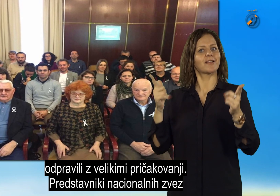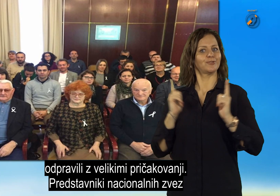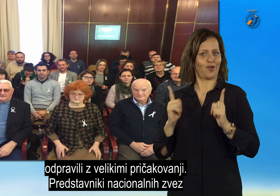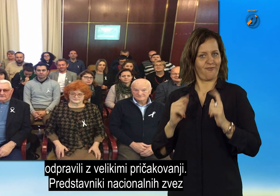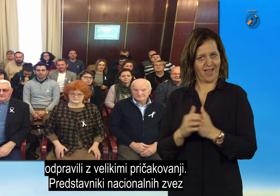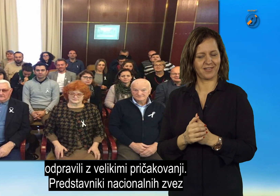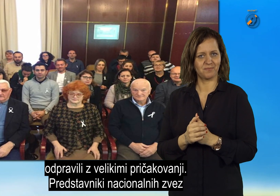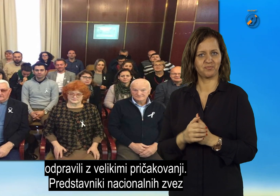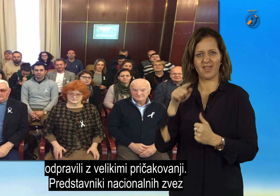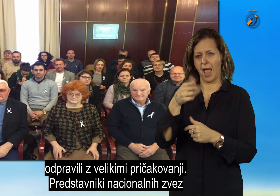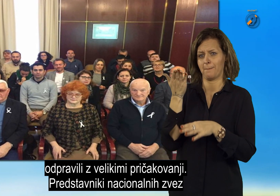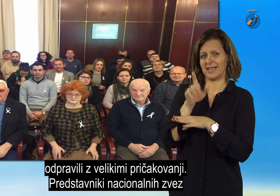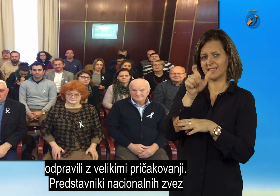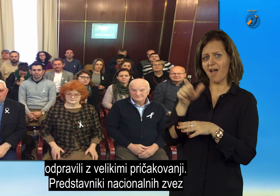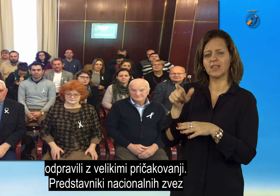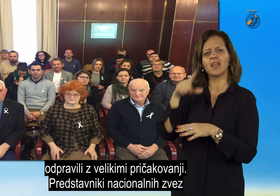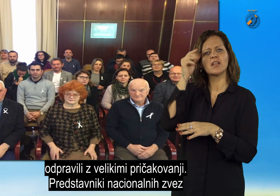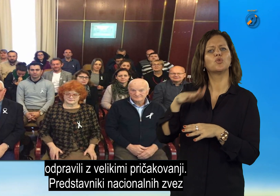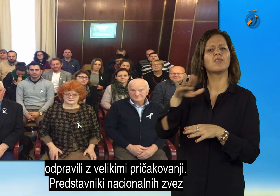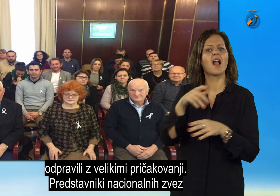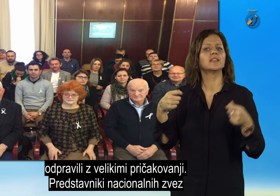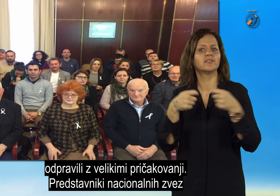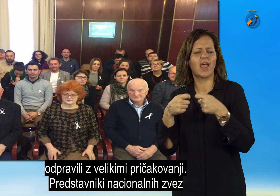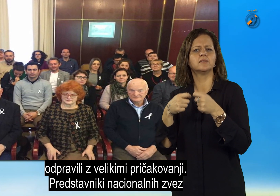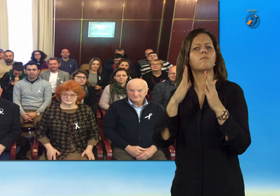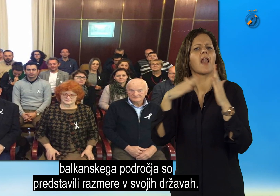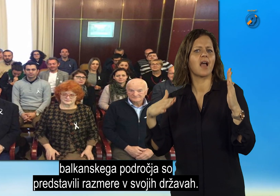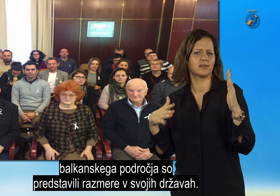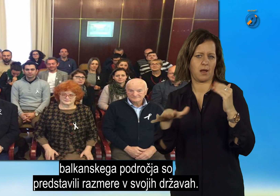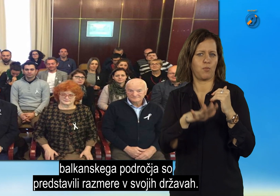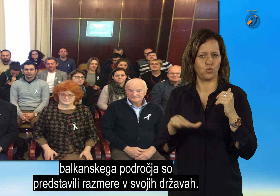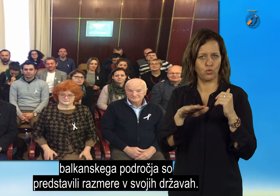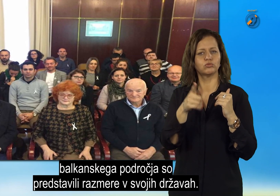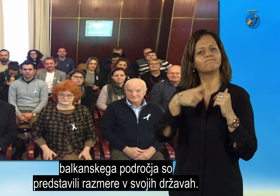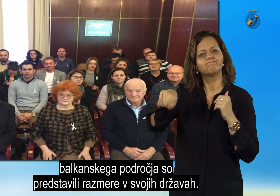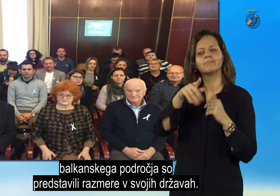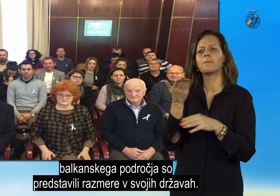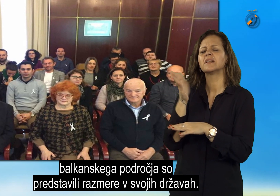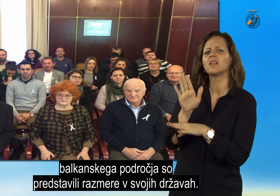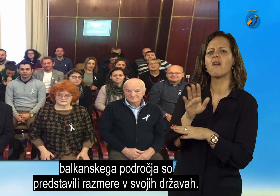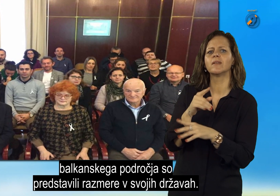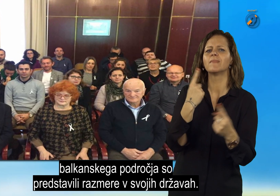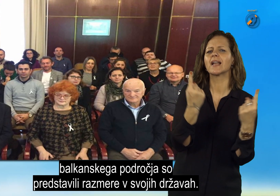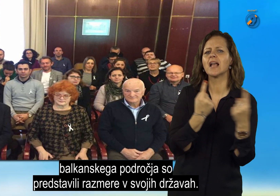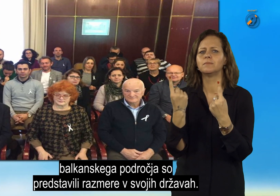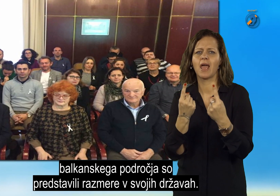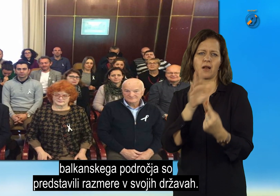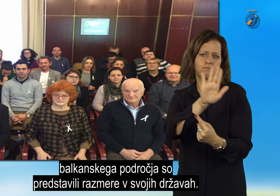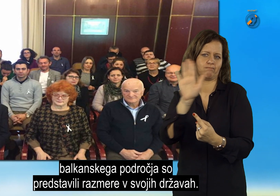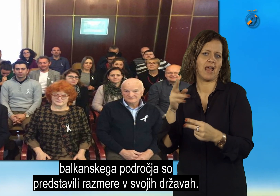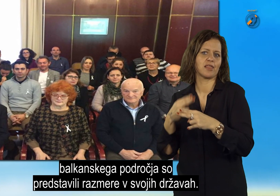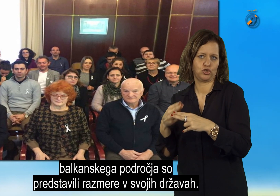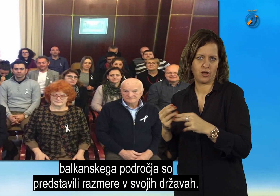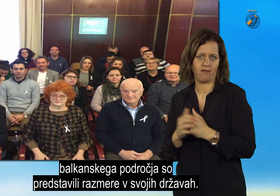z velikimi pričakovanji. Predstavniki nacionalnih zvez balkanskega področja so predstavili razmere v